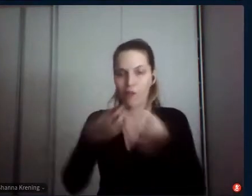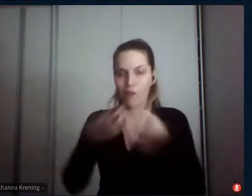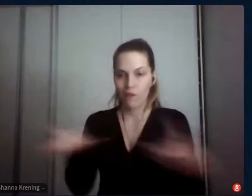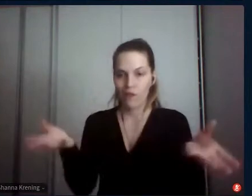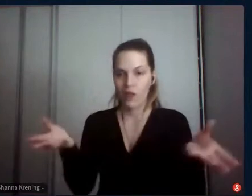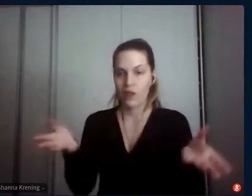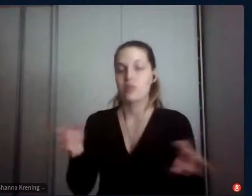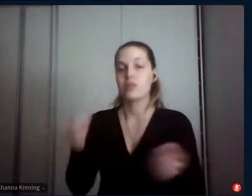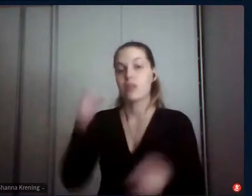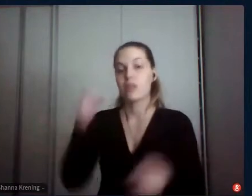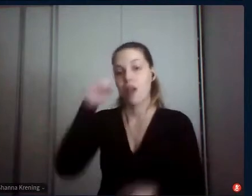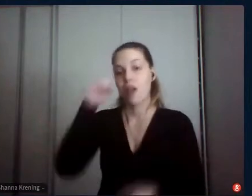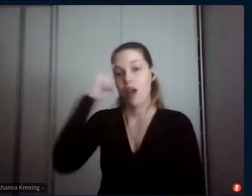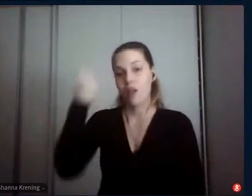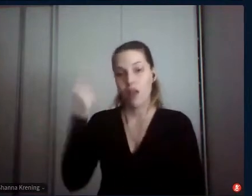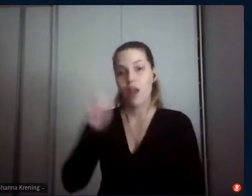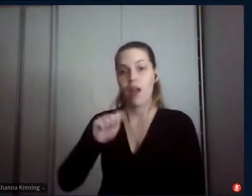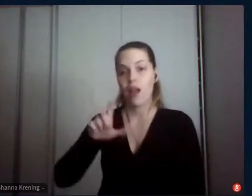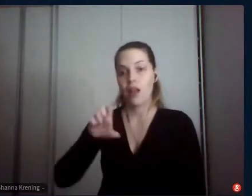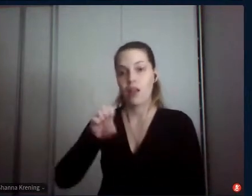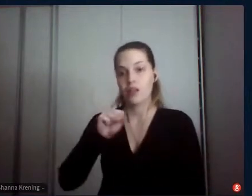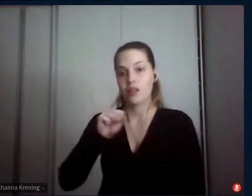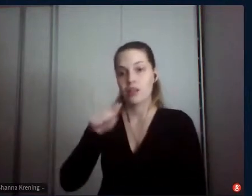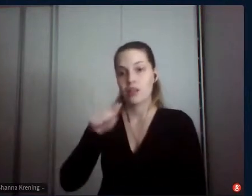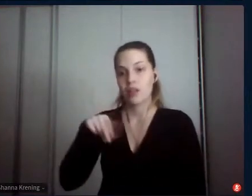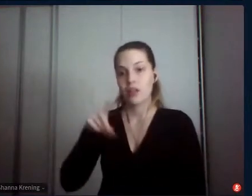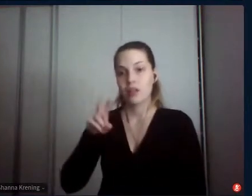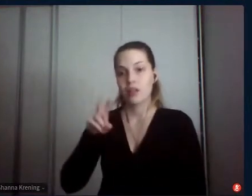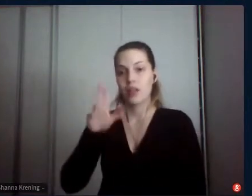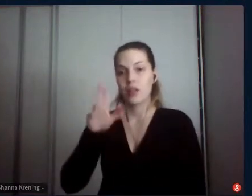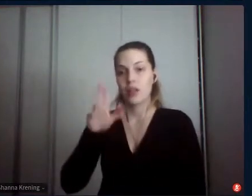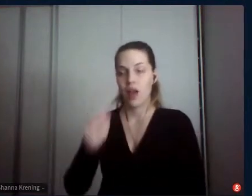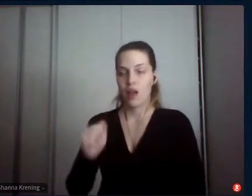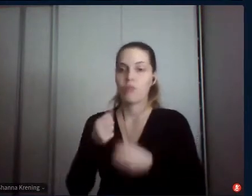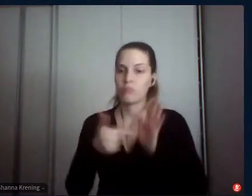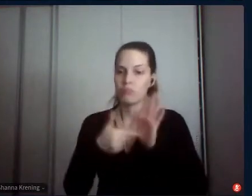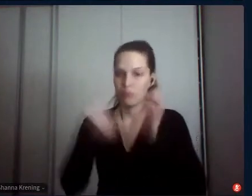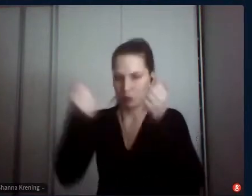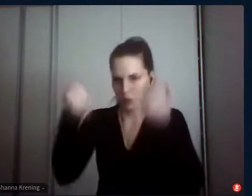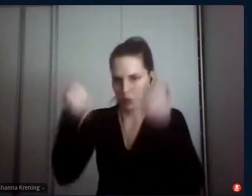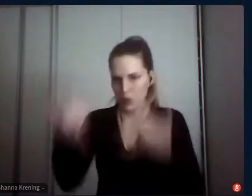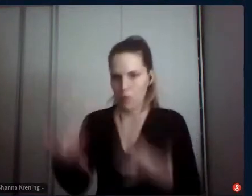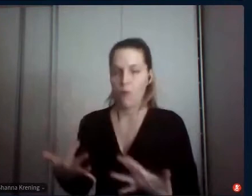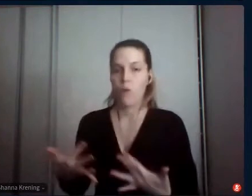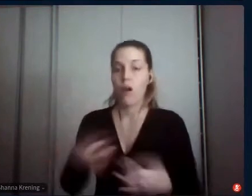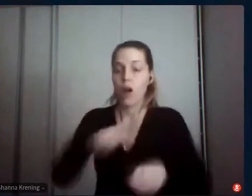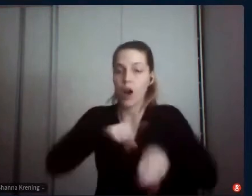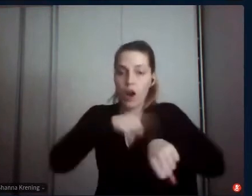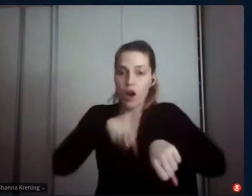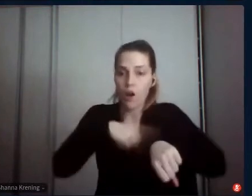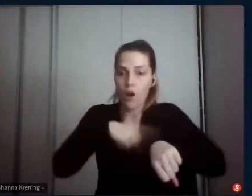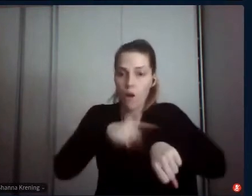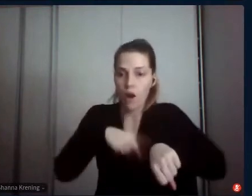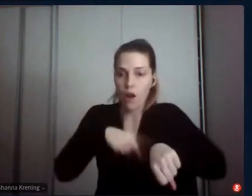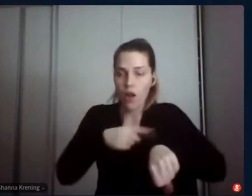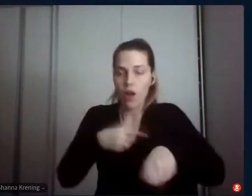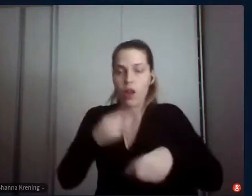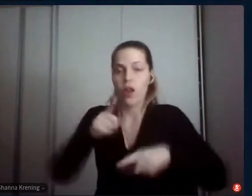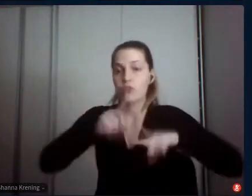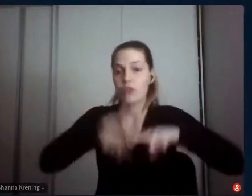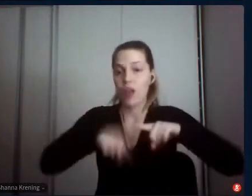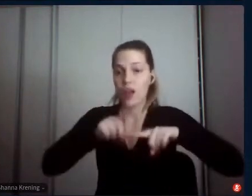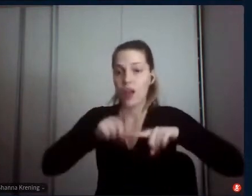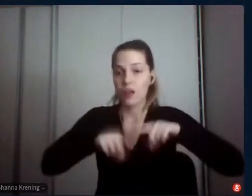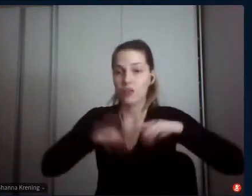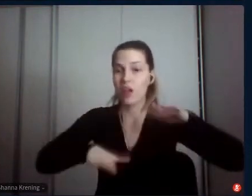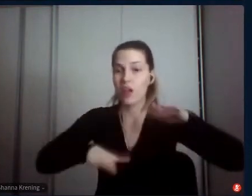Alessandra colocou, que talvez a carga horária que você vai levar para fazer uma atividade vai ser menor